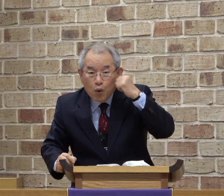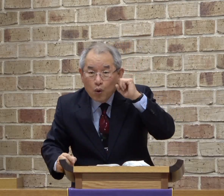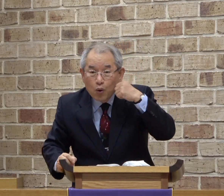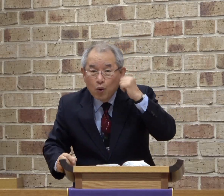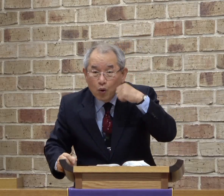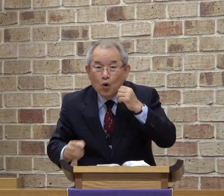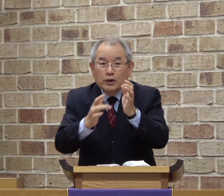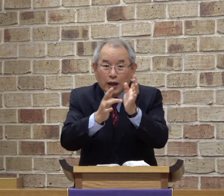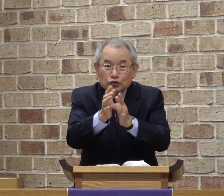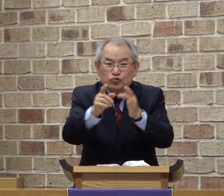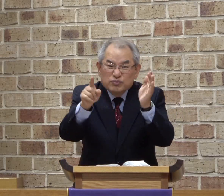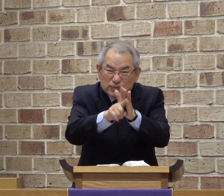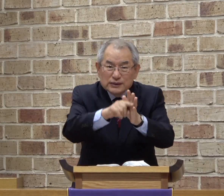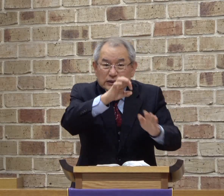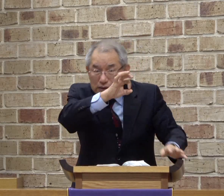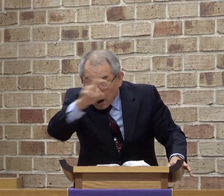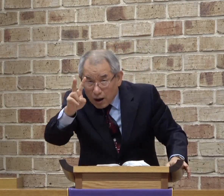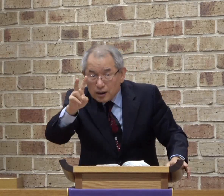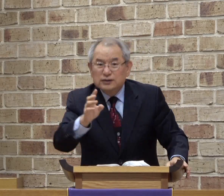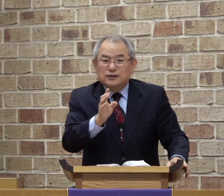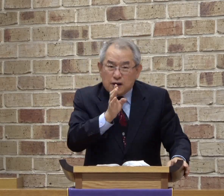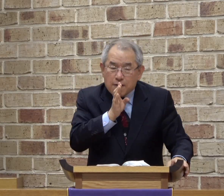최봉익 목사님은 뭐 명예나 그런 거에 관심이 없고,